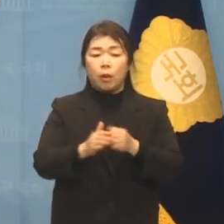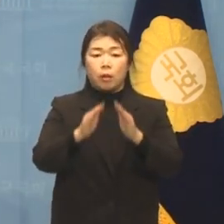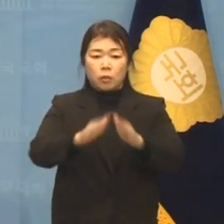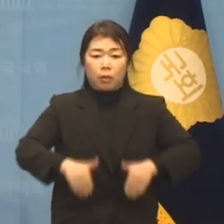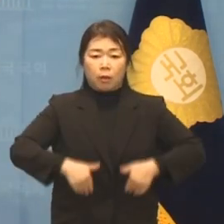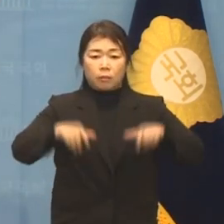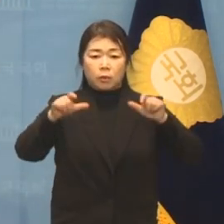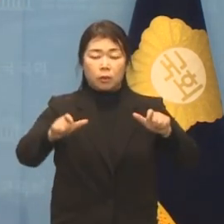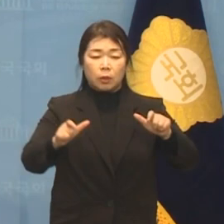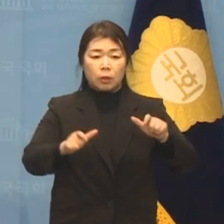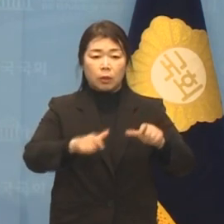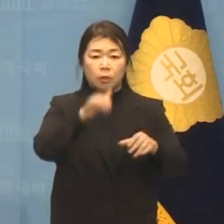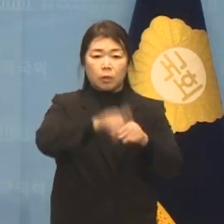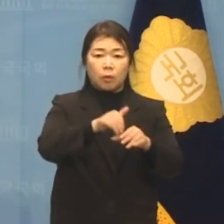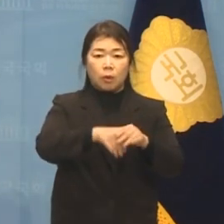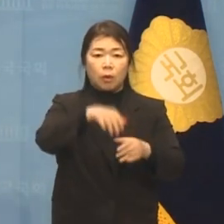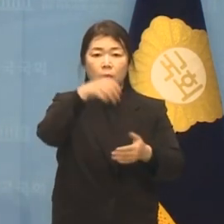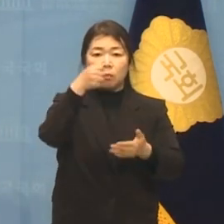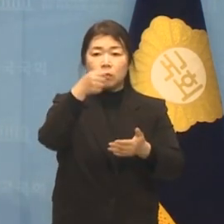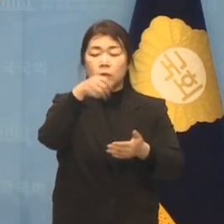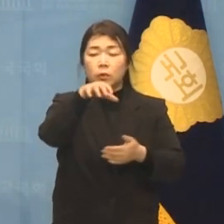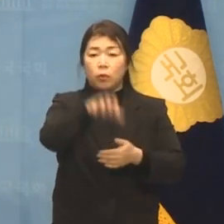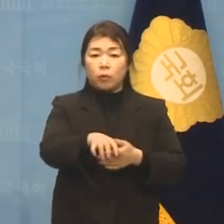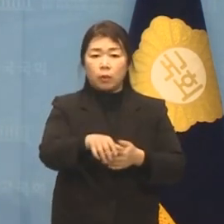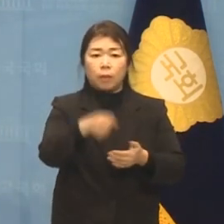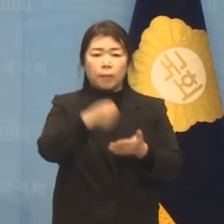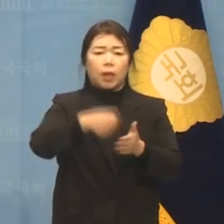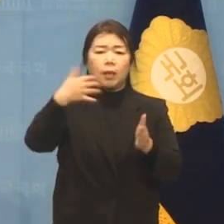획정이 백척간두의 위기에 서 있습니다.